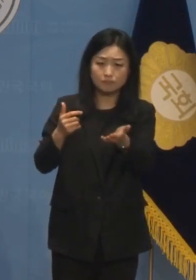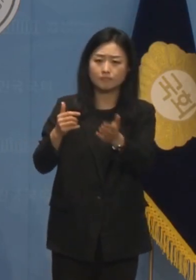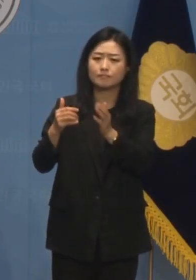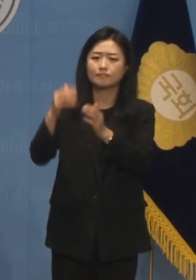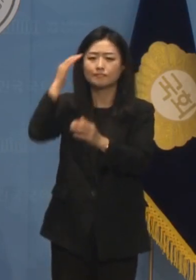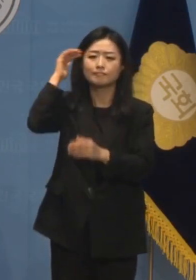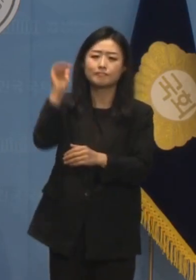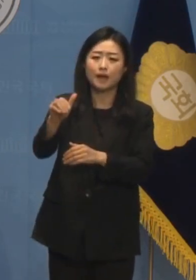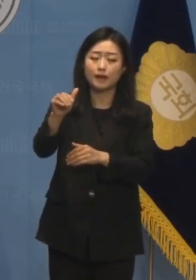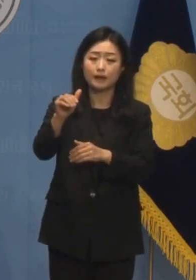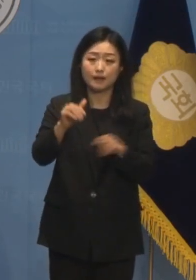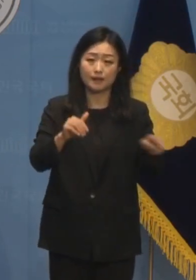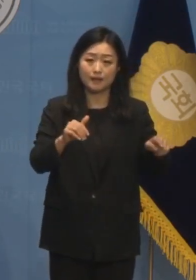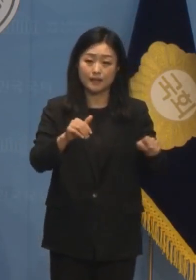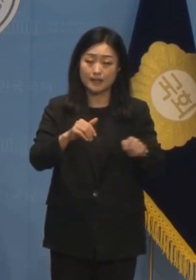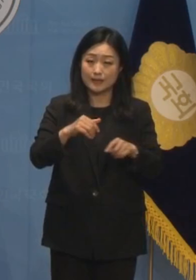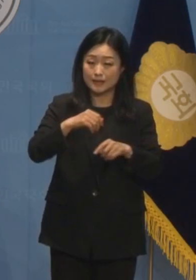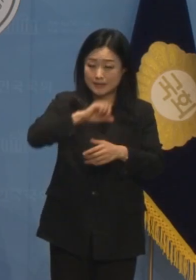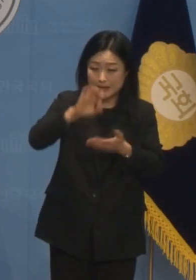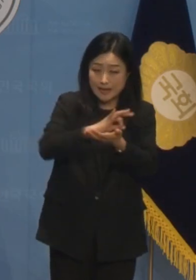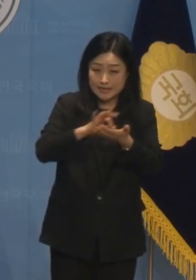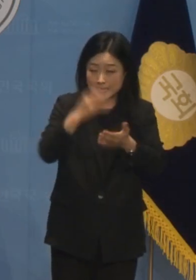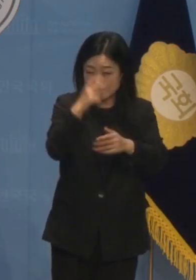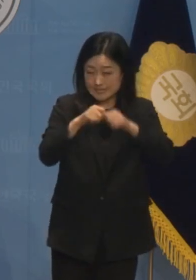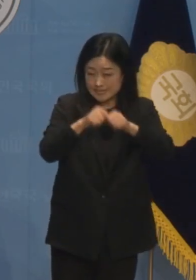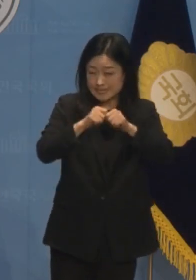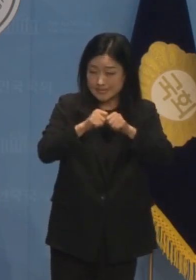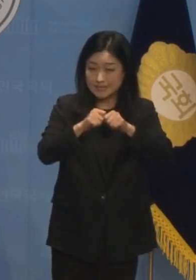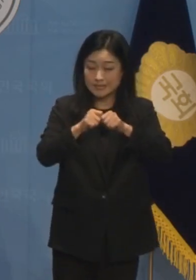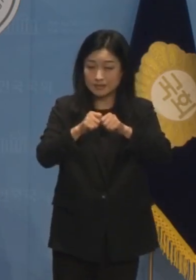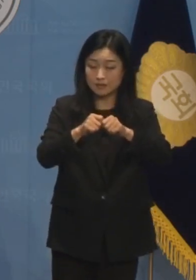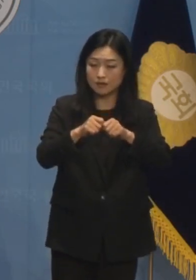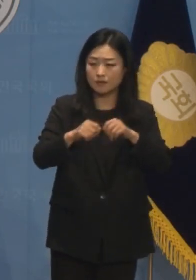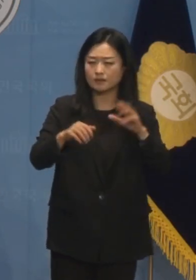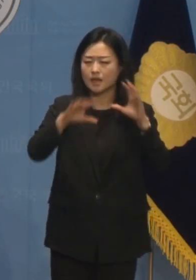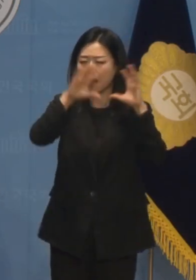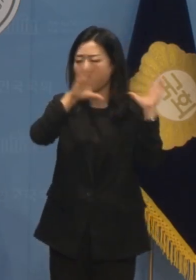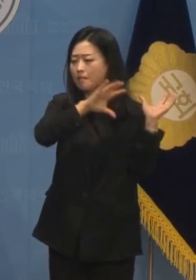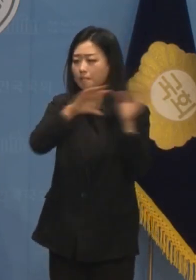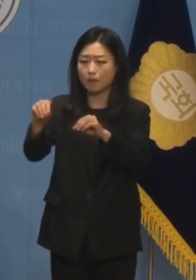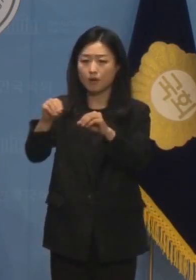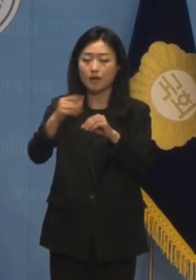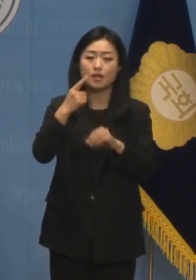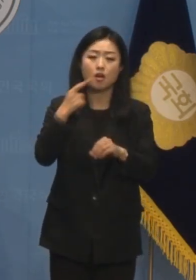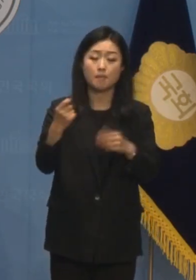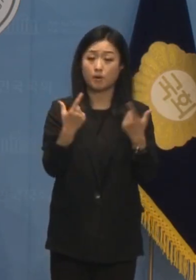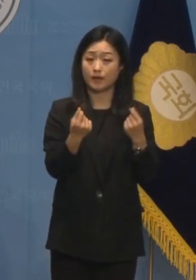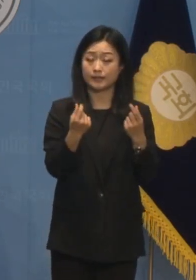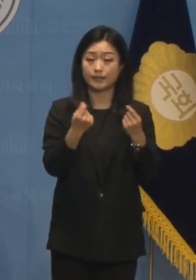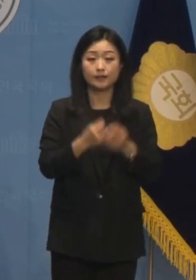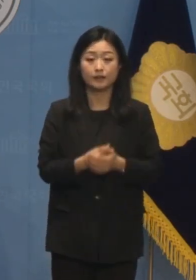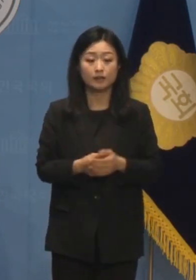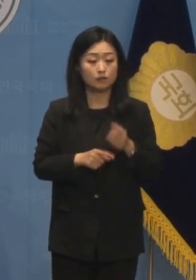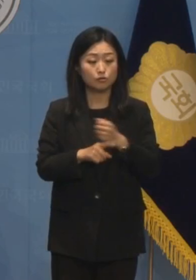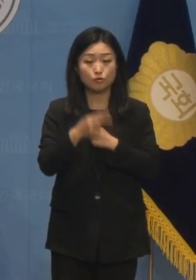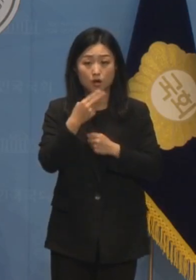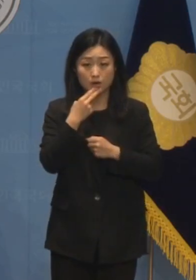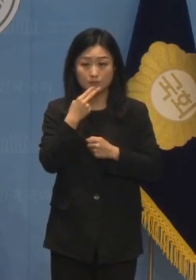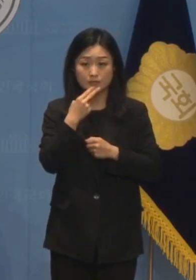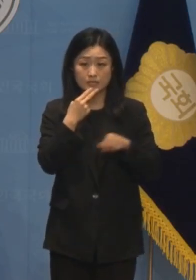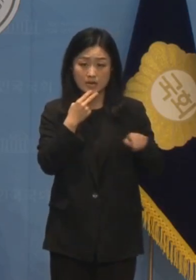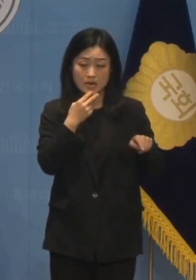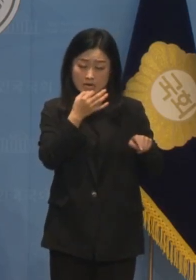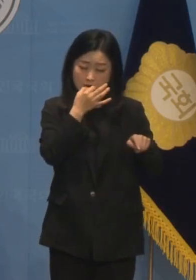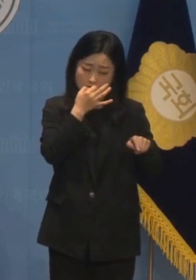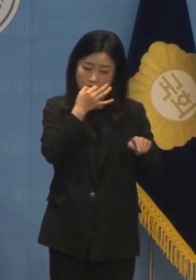대한민국의 살림을 멈춘다는 협박과 다름 없습니다 실체와 근거 하나 없이 오직 의욕만으로